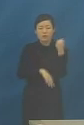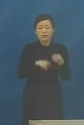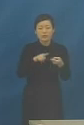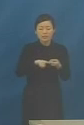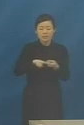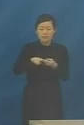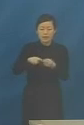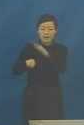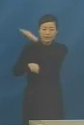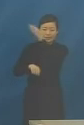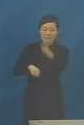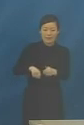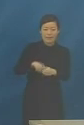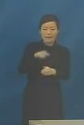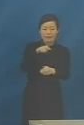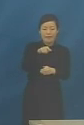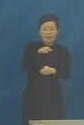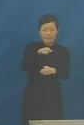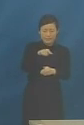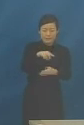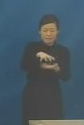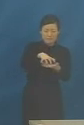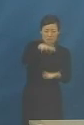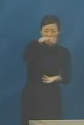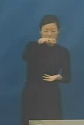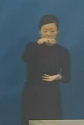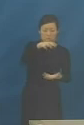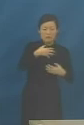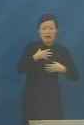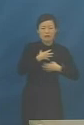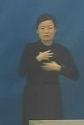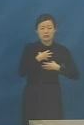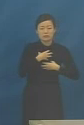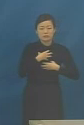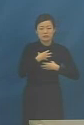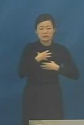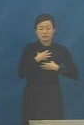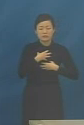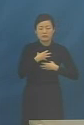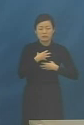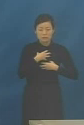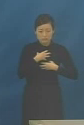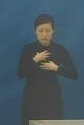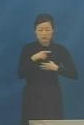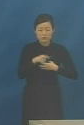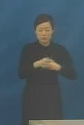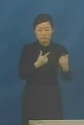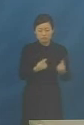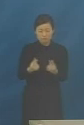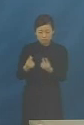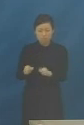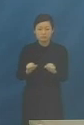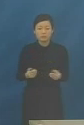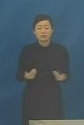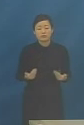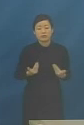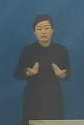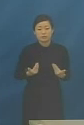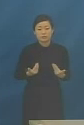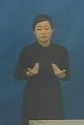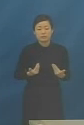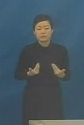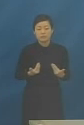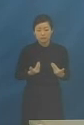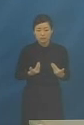危ないと思われるような盛土 aこういうものはやはり性能ちゃんとしっかりしてもらう必要があるということですねそれ